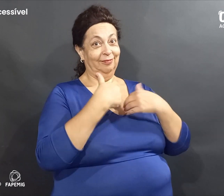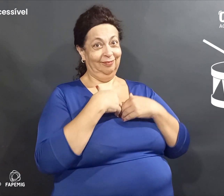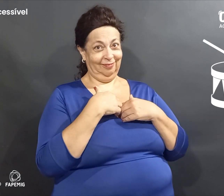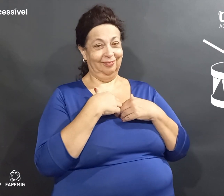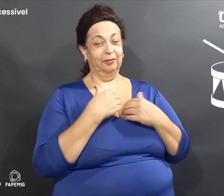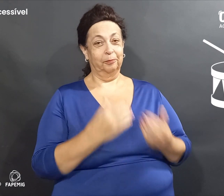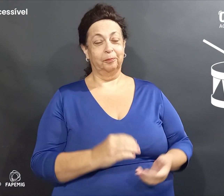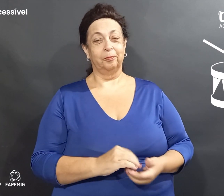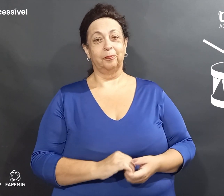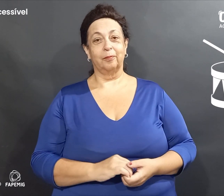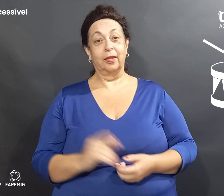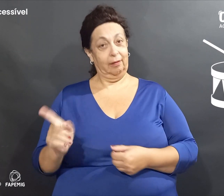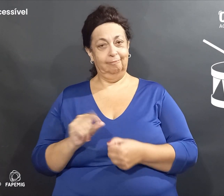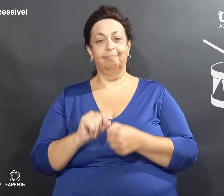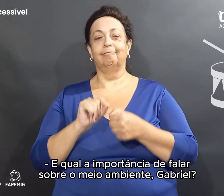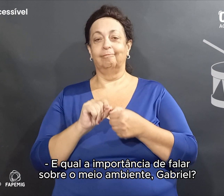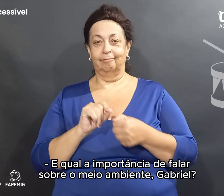P3.